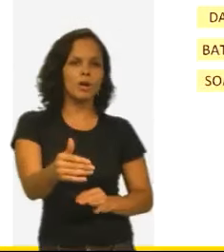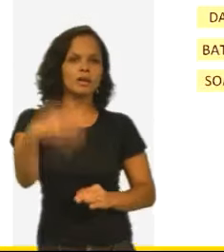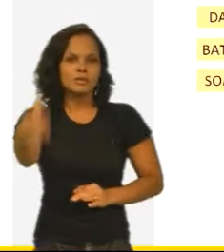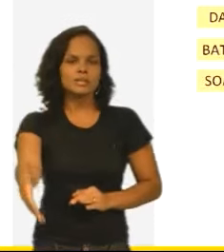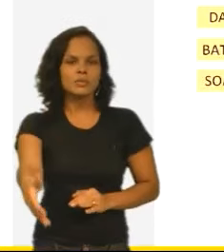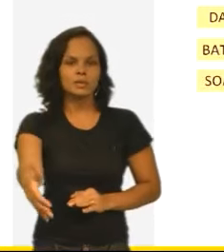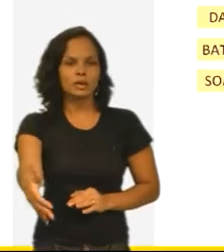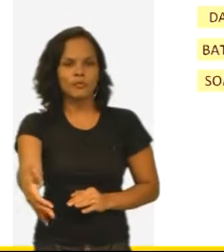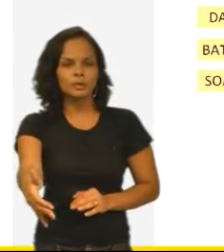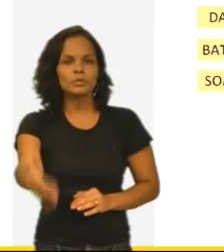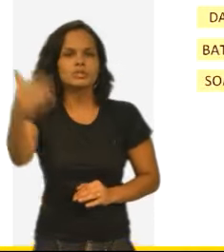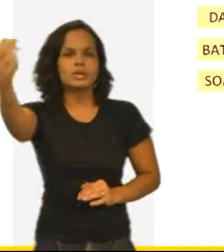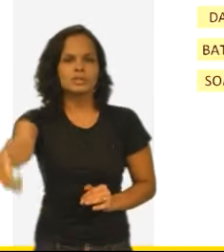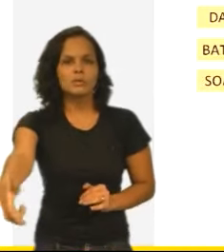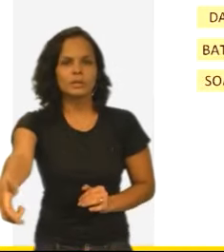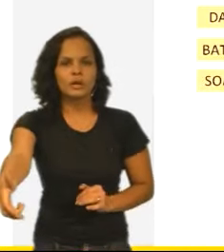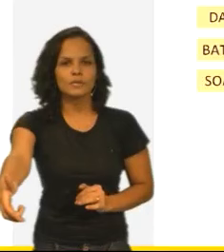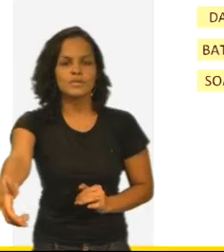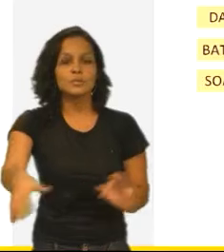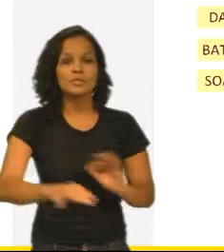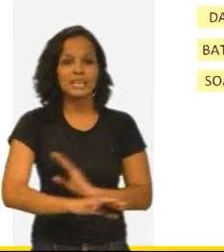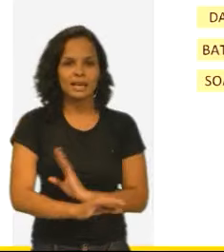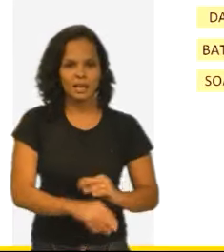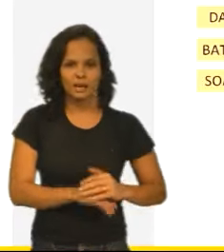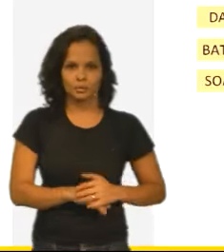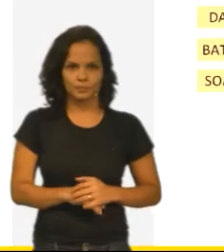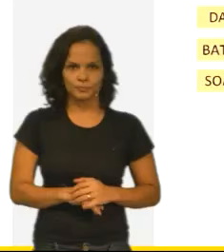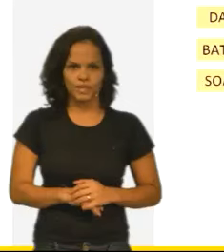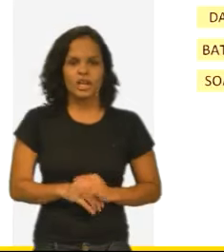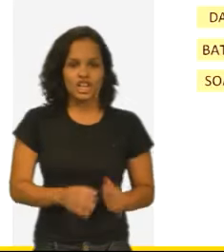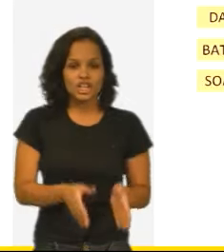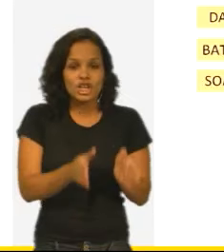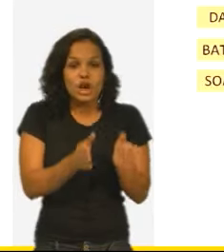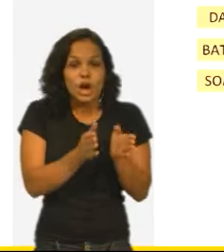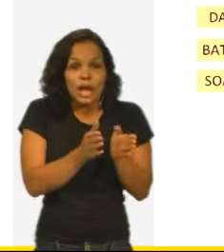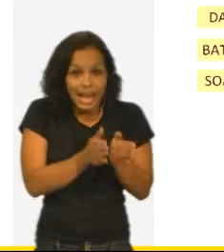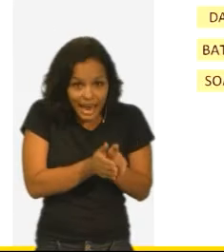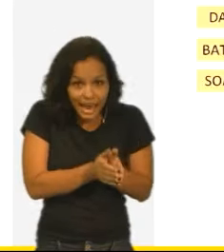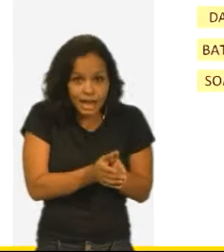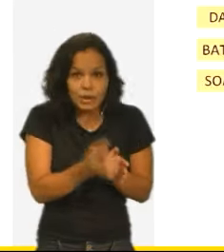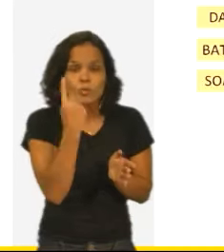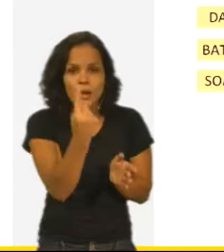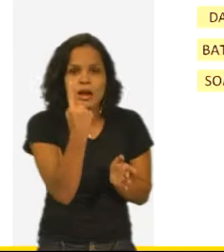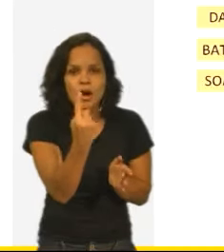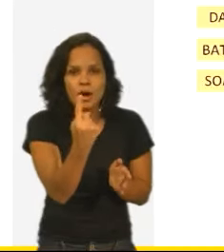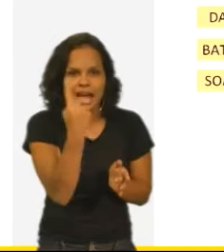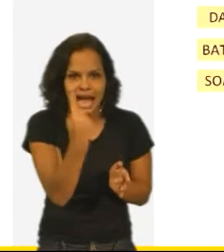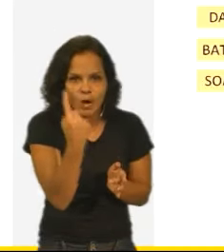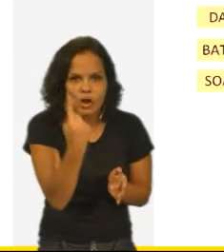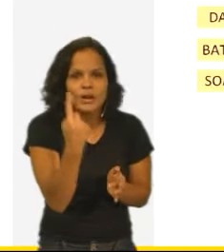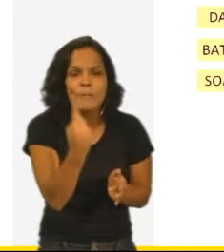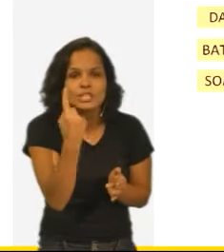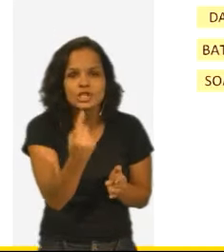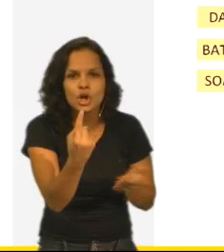1 hora, 59 minutos, 59 segundos. Errado. Gente, é 1 hora. A hora é uma só.